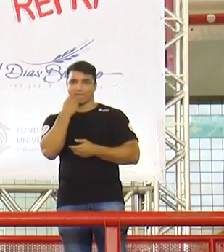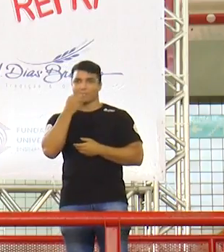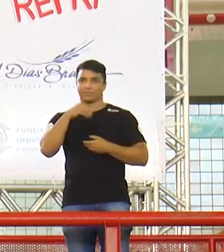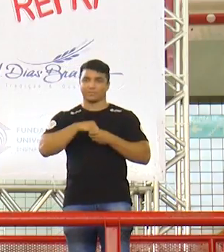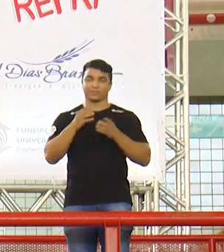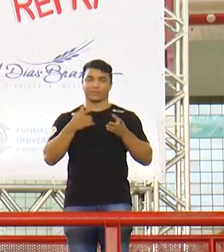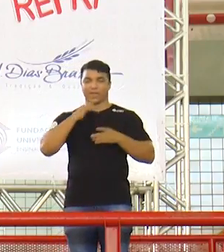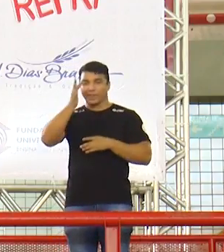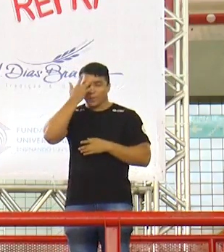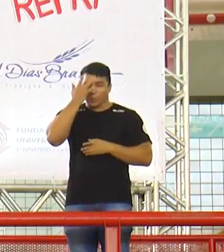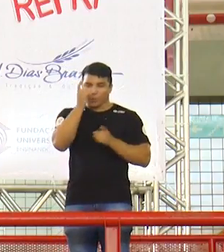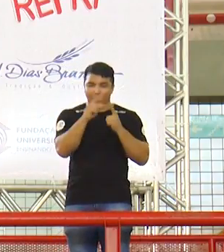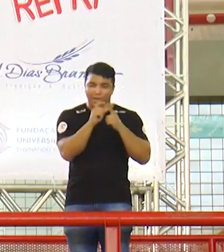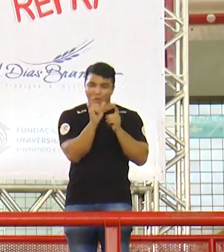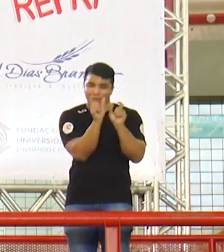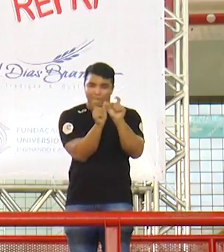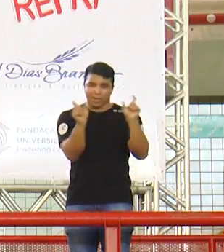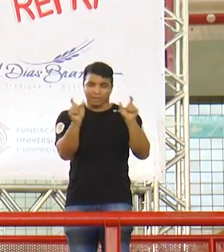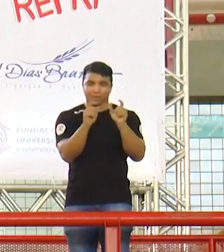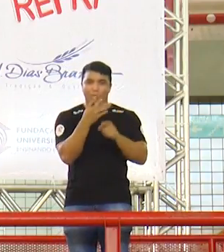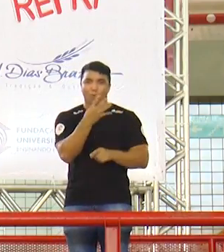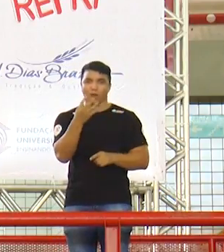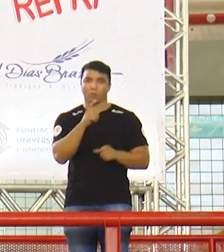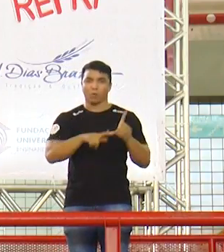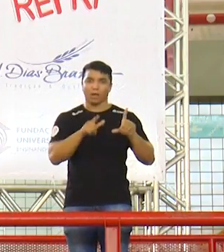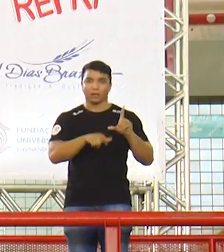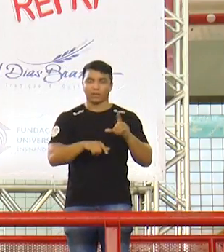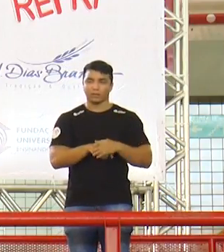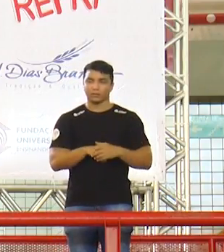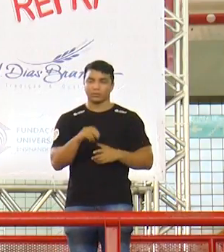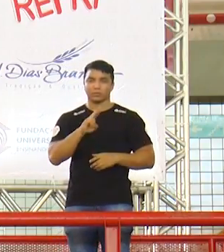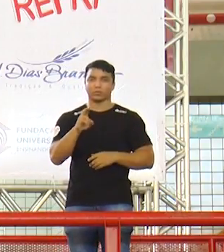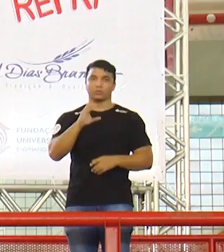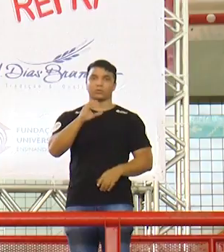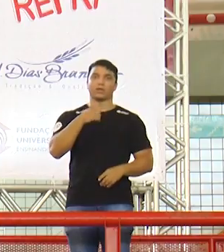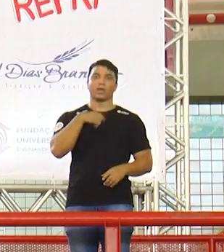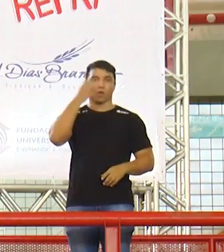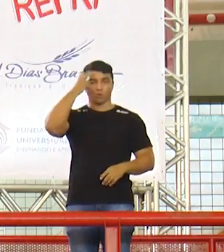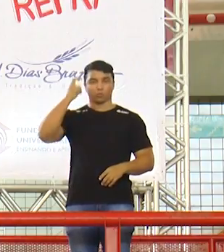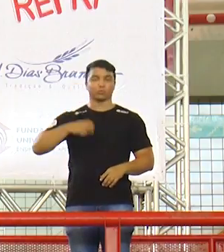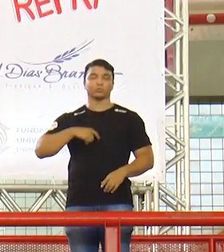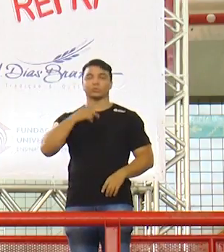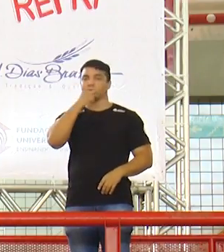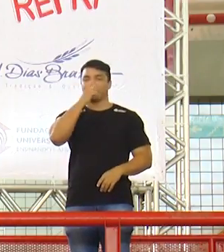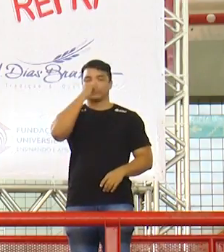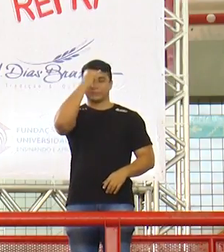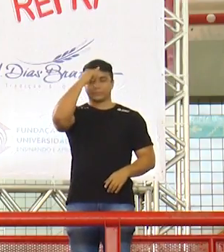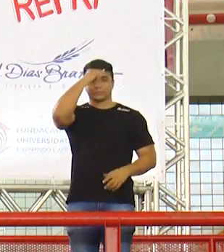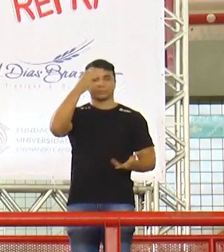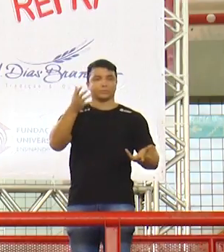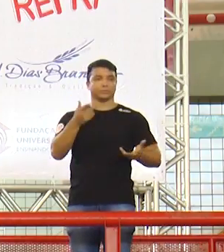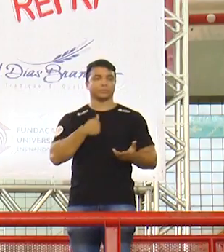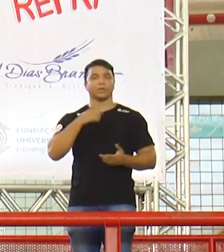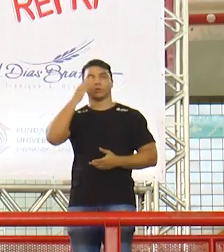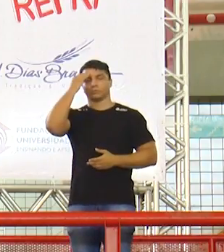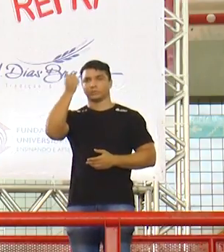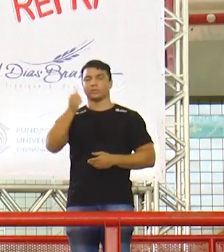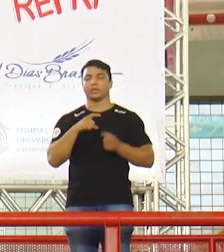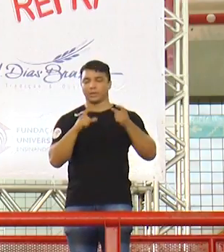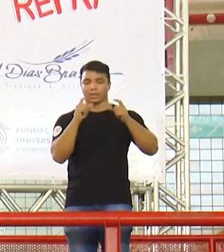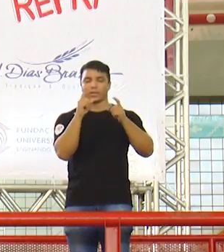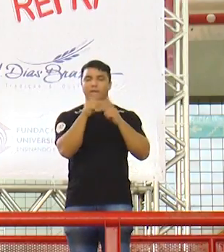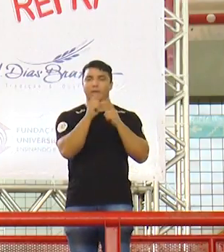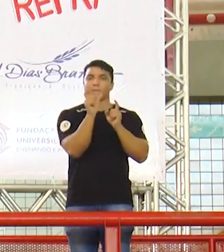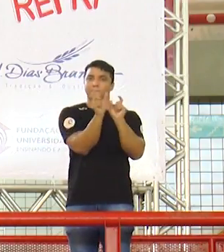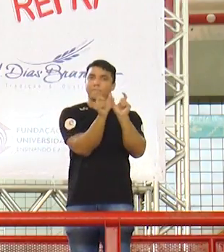decorando uma palavra de 44? Sabe como é o nome disso? Cultura inútil. Eu sei que é uma palavra